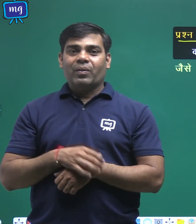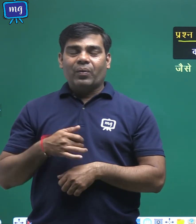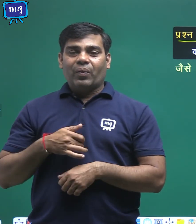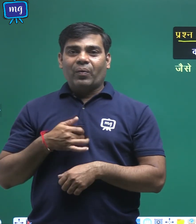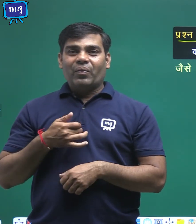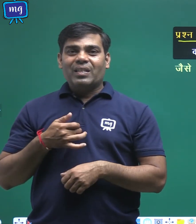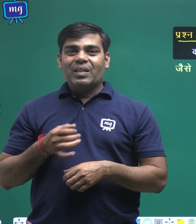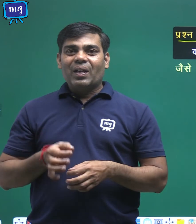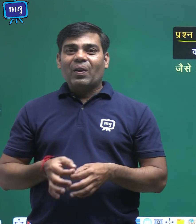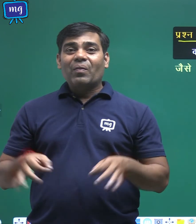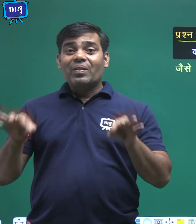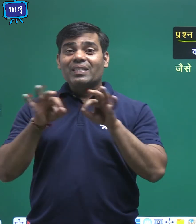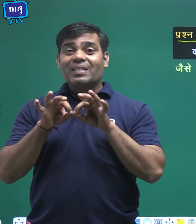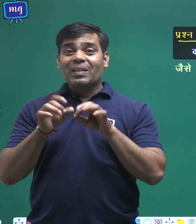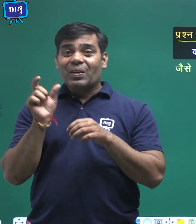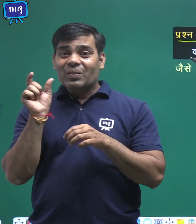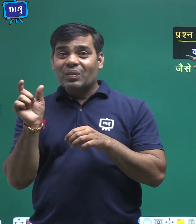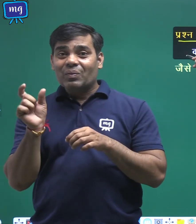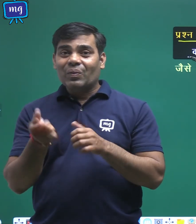विशेषण शब्दों की